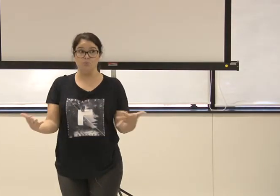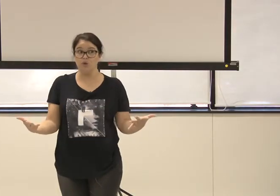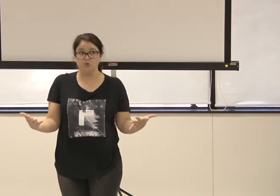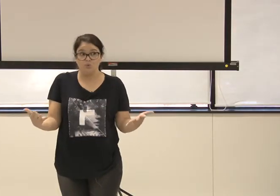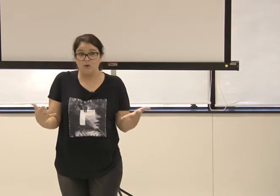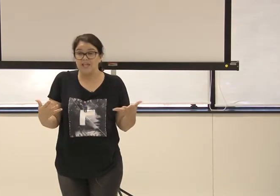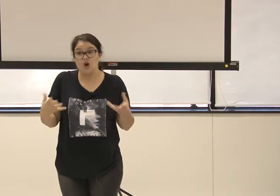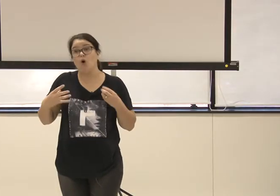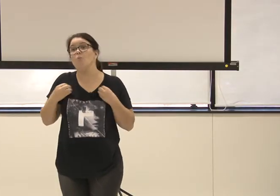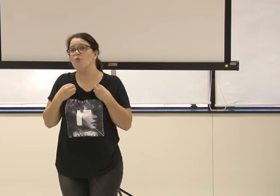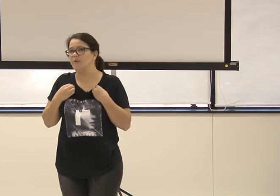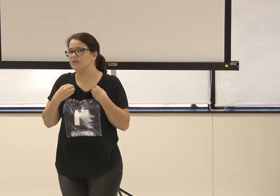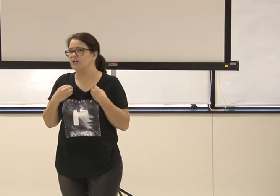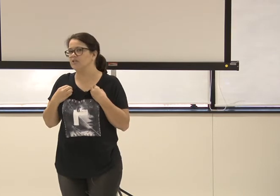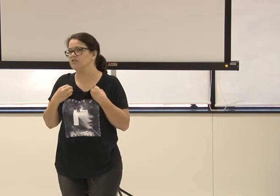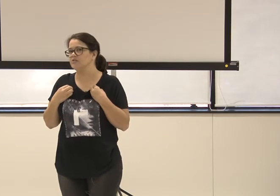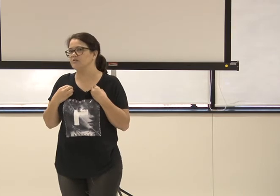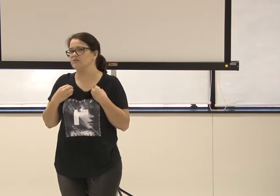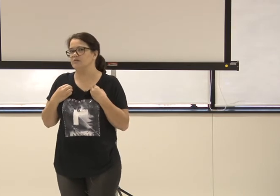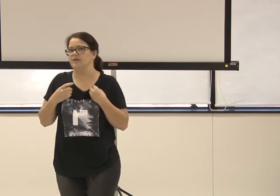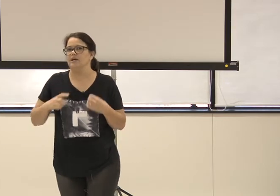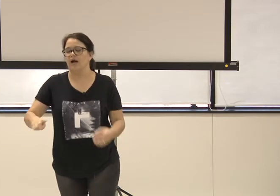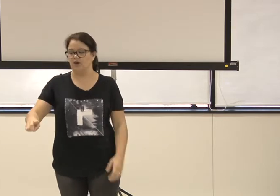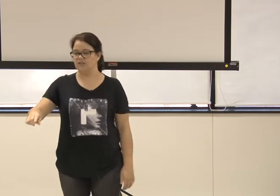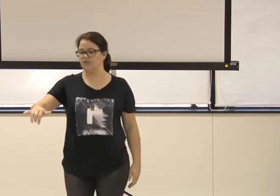muito incomum para a gente. Agora, se eu já faço,